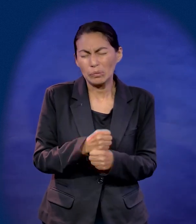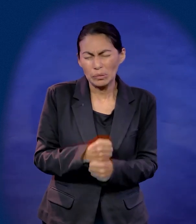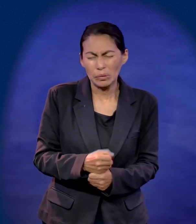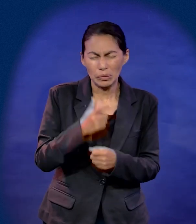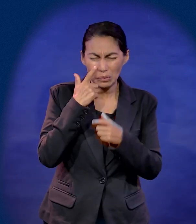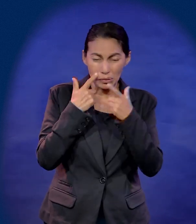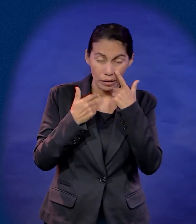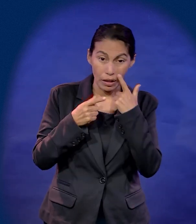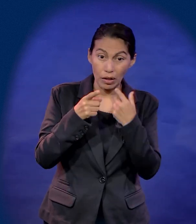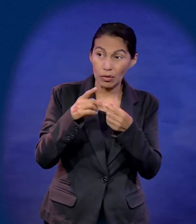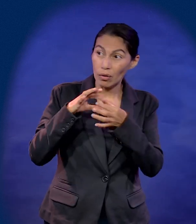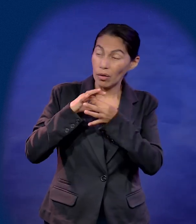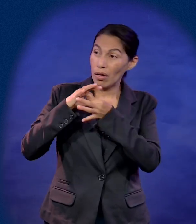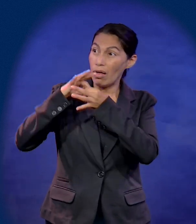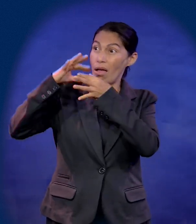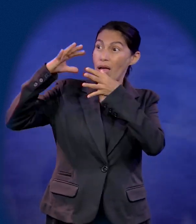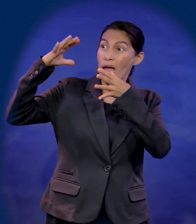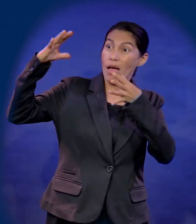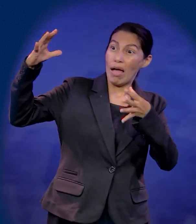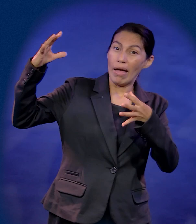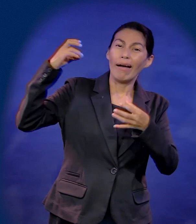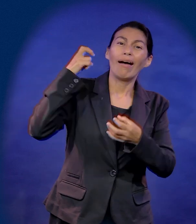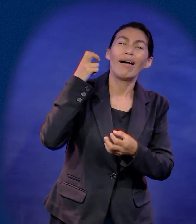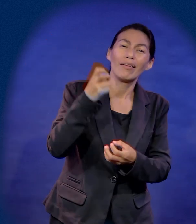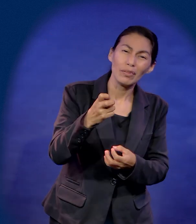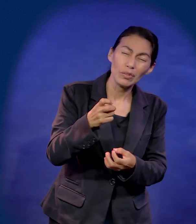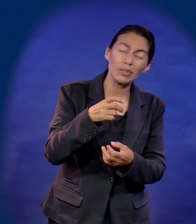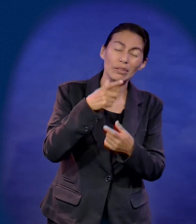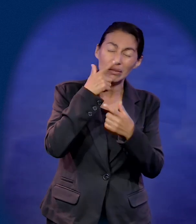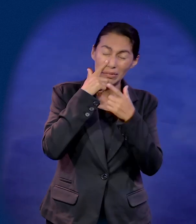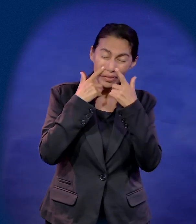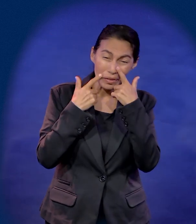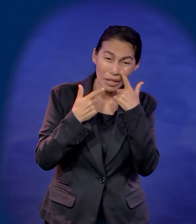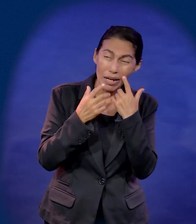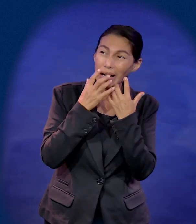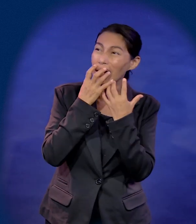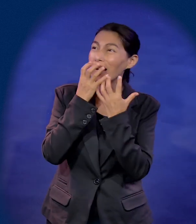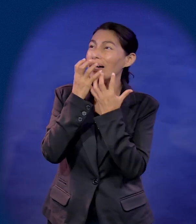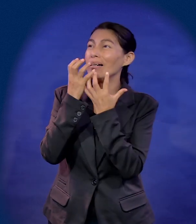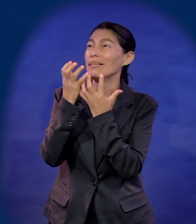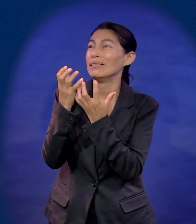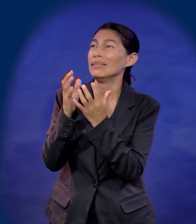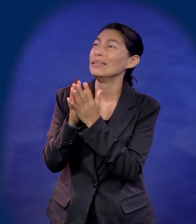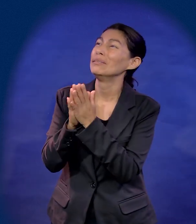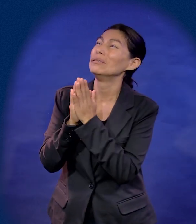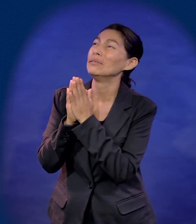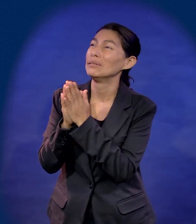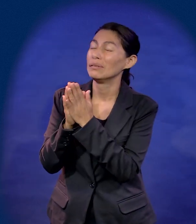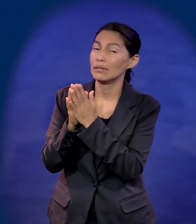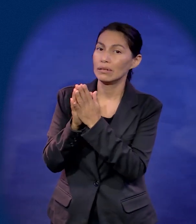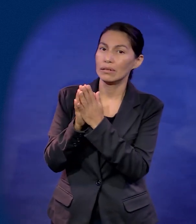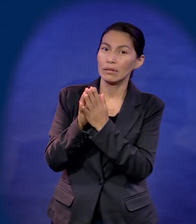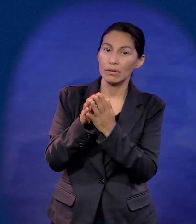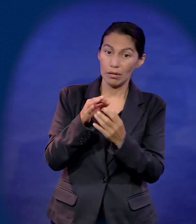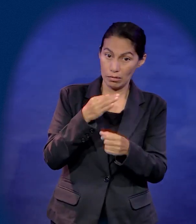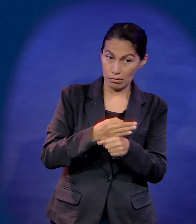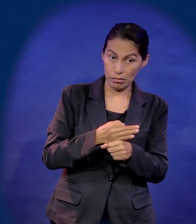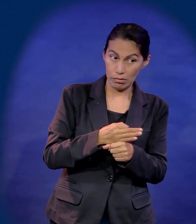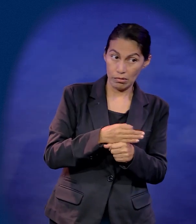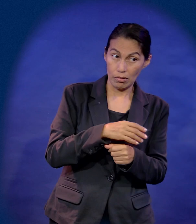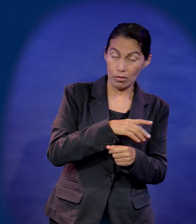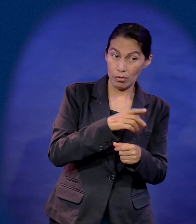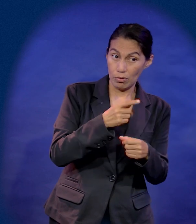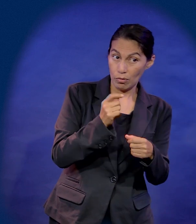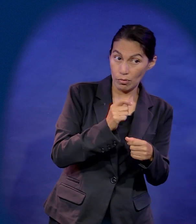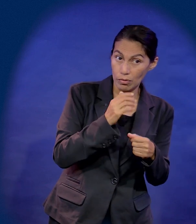algo que esté atravesando tu vida, cuando sepas que estás lejos de Dios, a punto de perder tu salvación, ahí tienes que llorar,